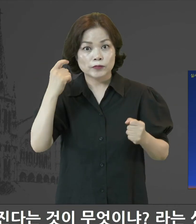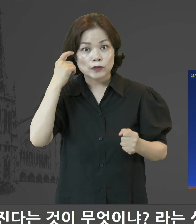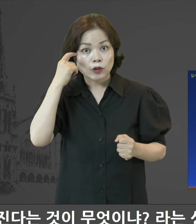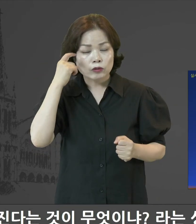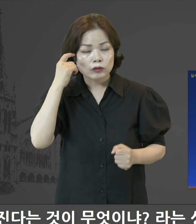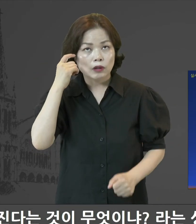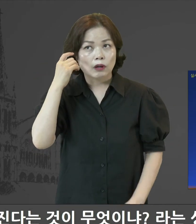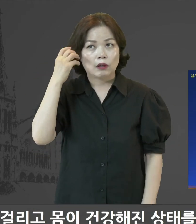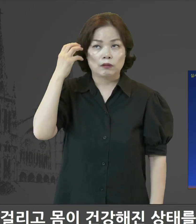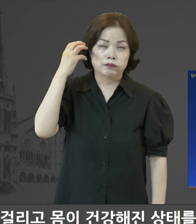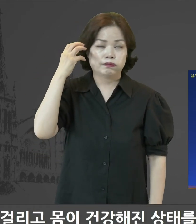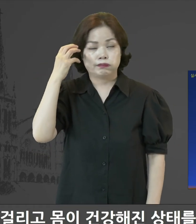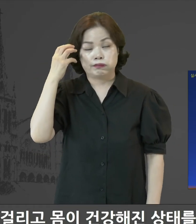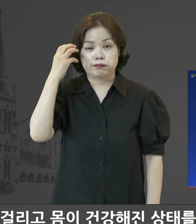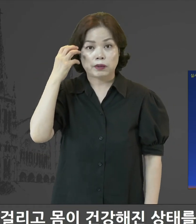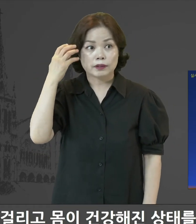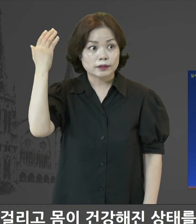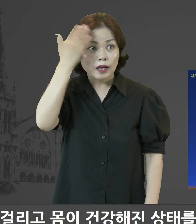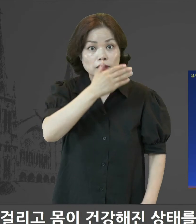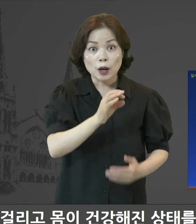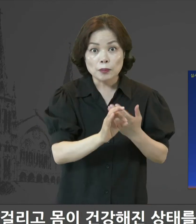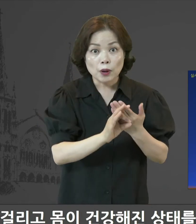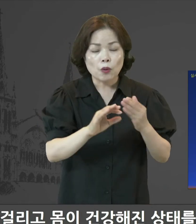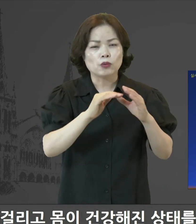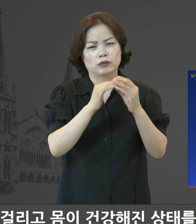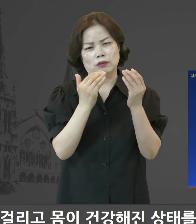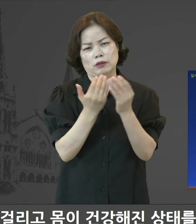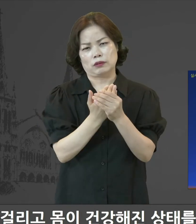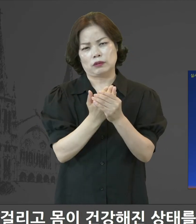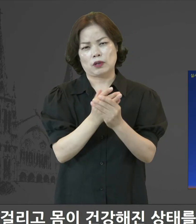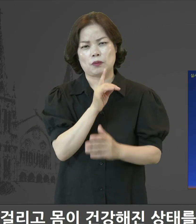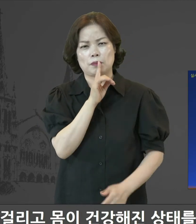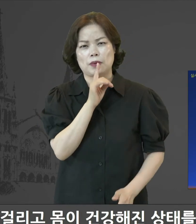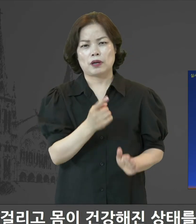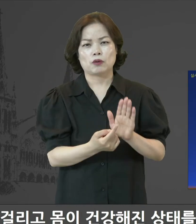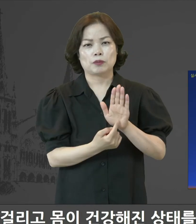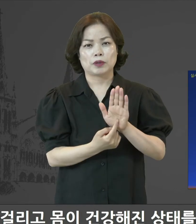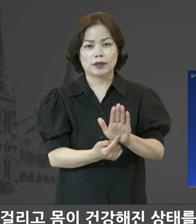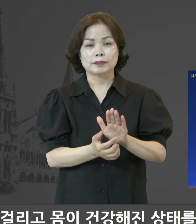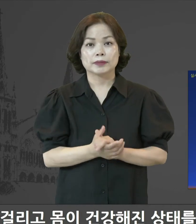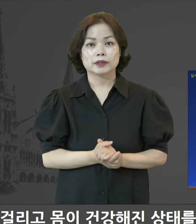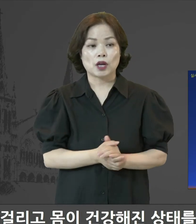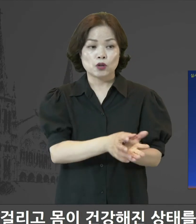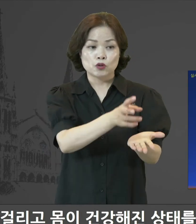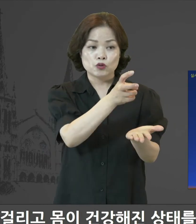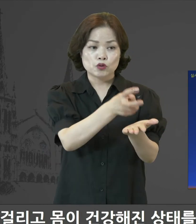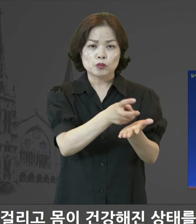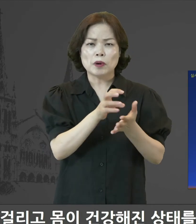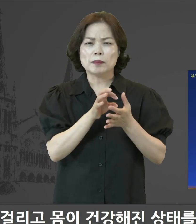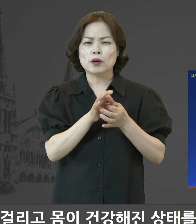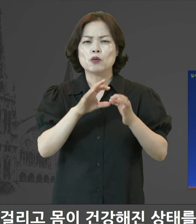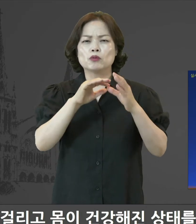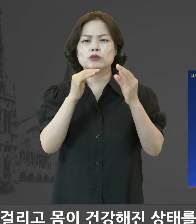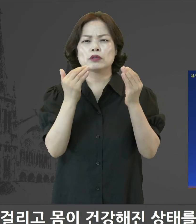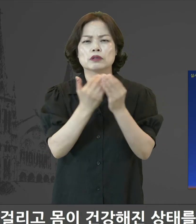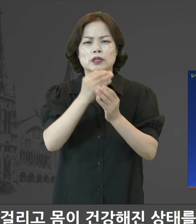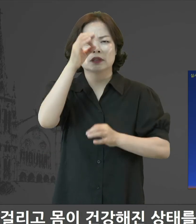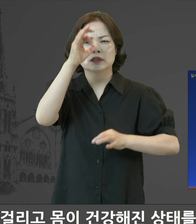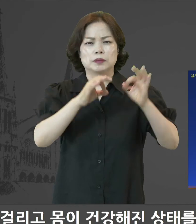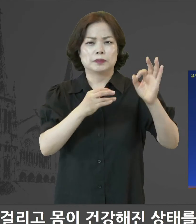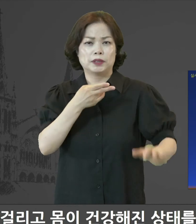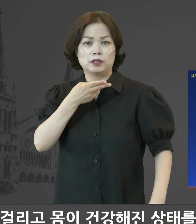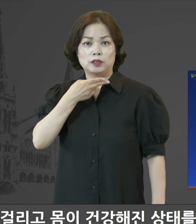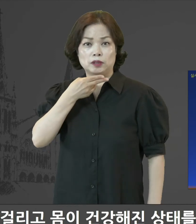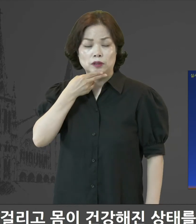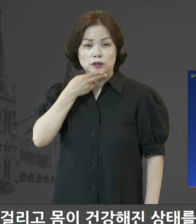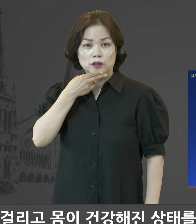좀 몽롱하다가 정신이 맑고 깨끗해지면 온전해졌다 이렇게 표현을 합니다. 율법에 관해서 온전하다는 건 흠이 없다는 얘기입니다.